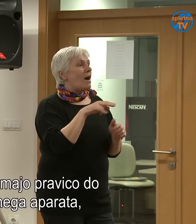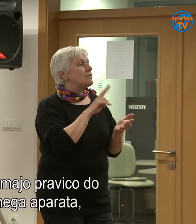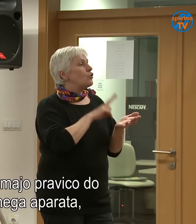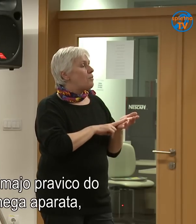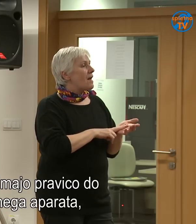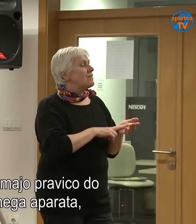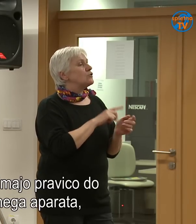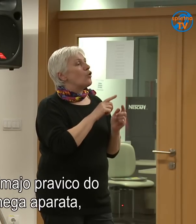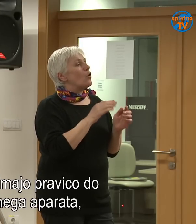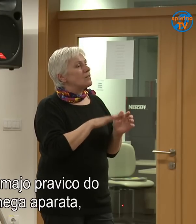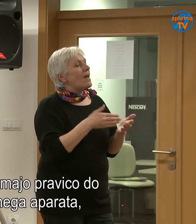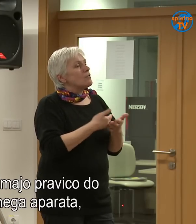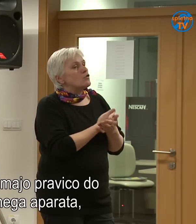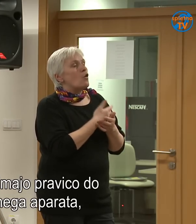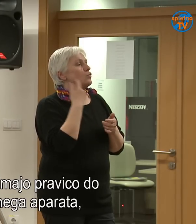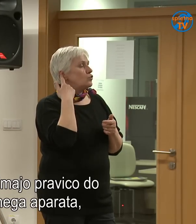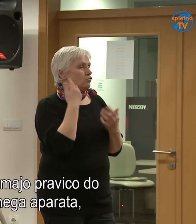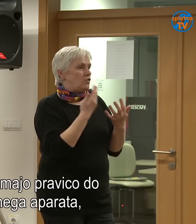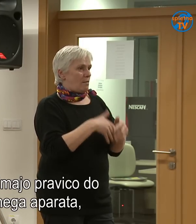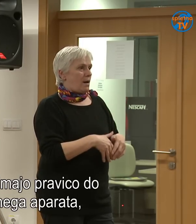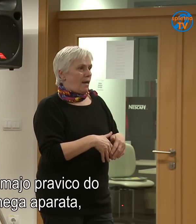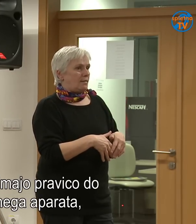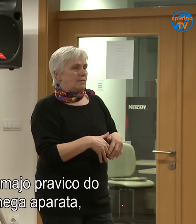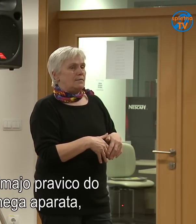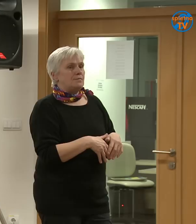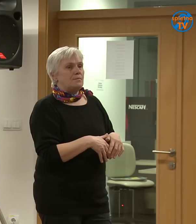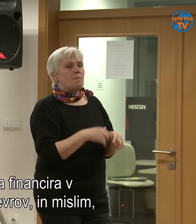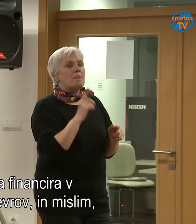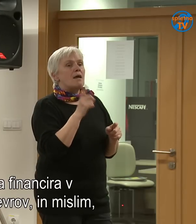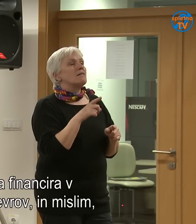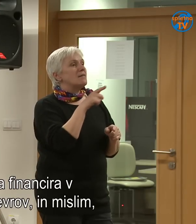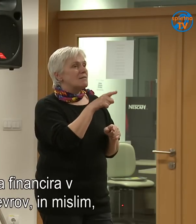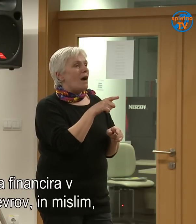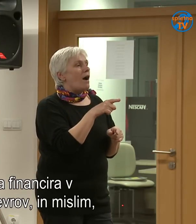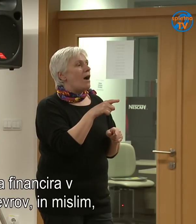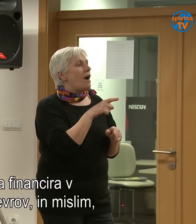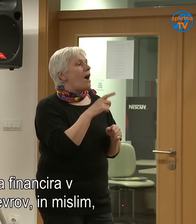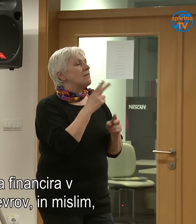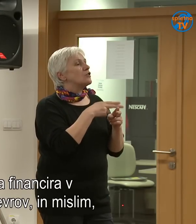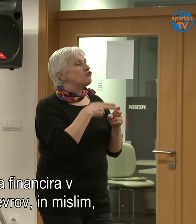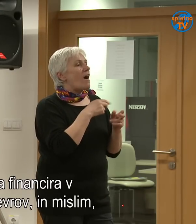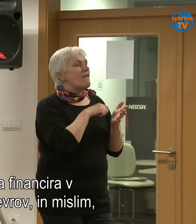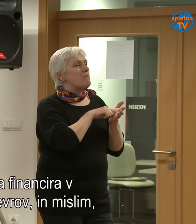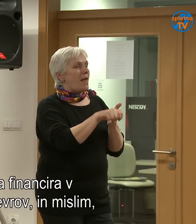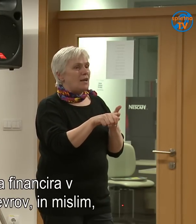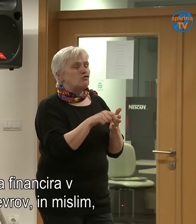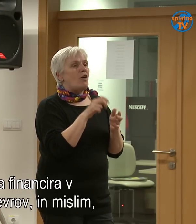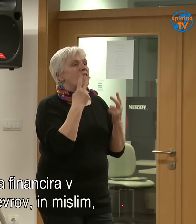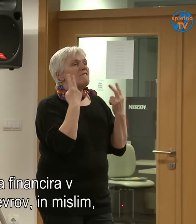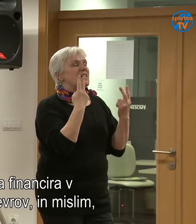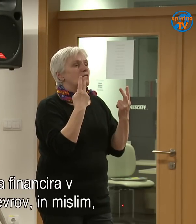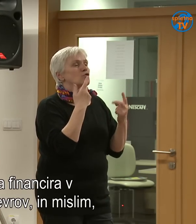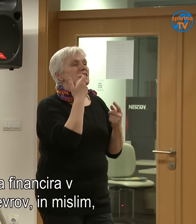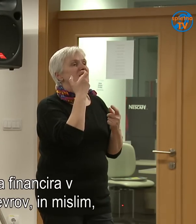pravico na nov slušni aparat, ki ga država financira v